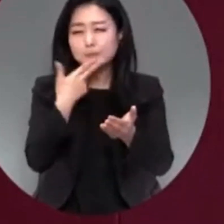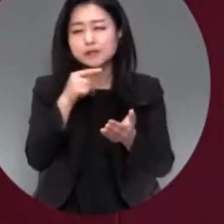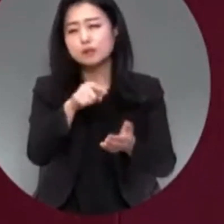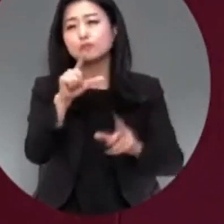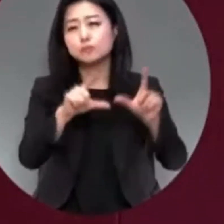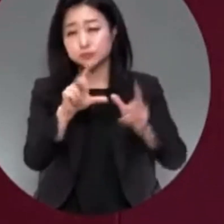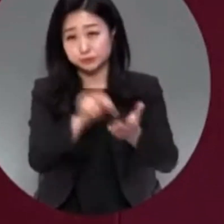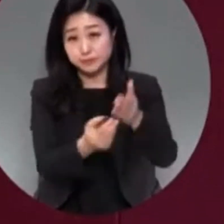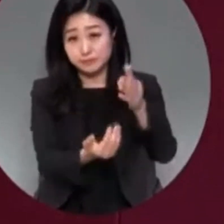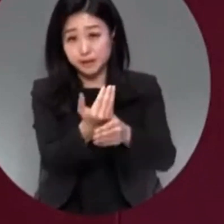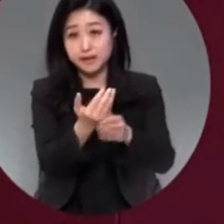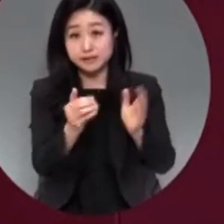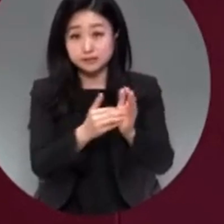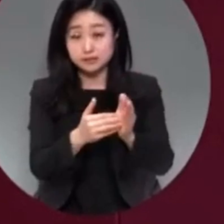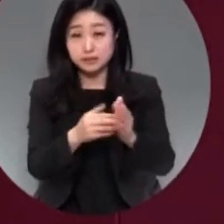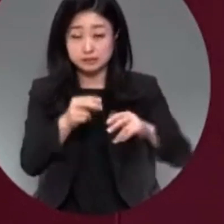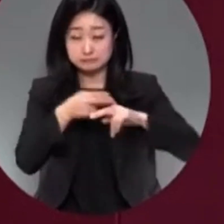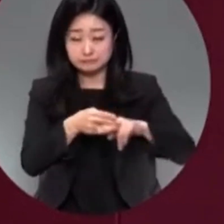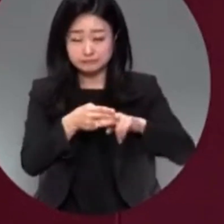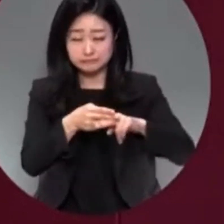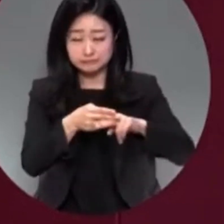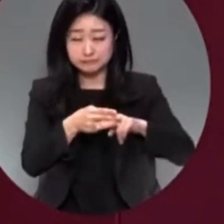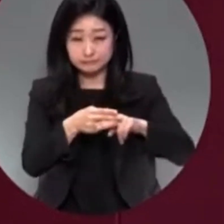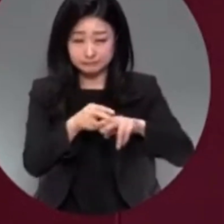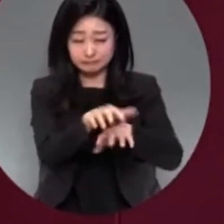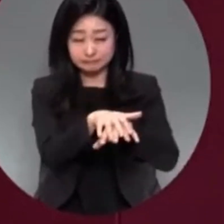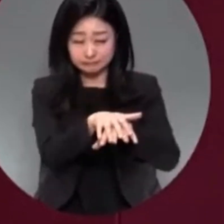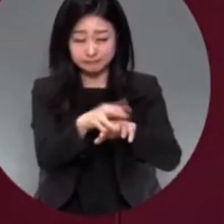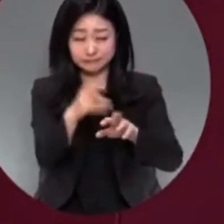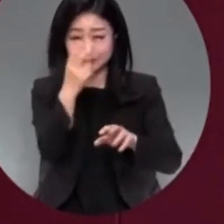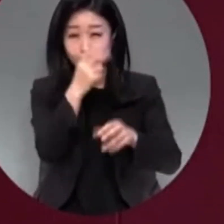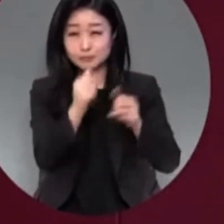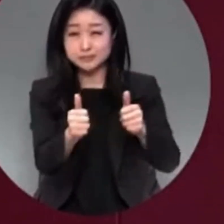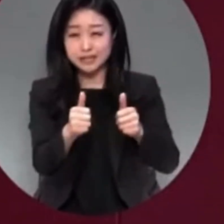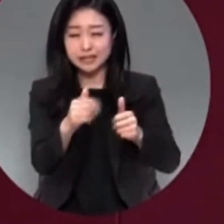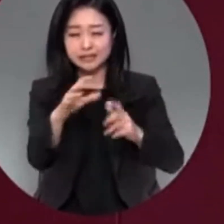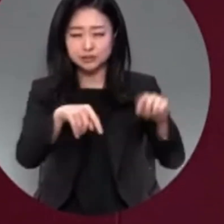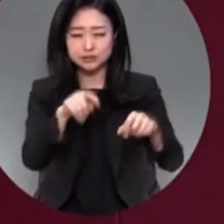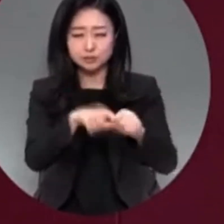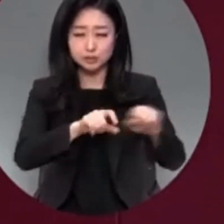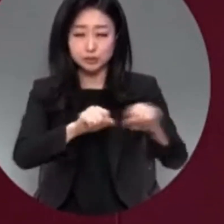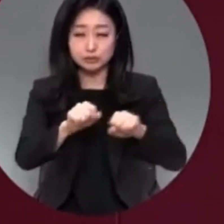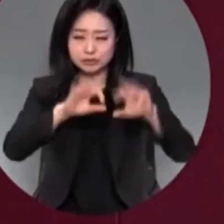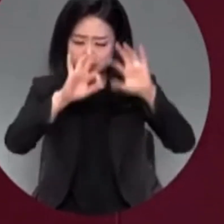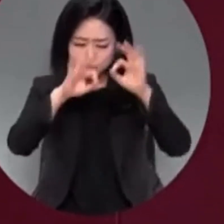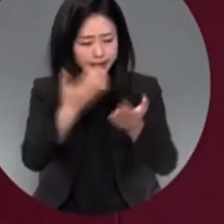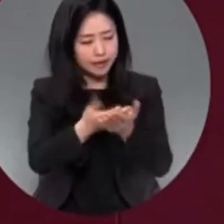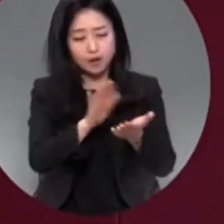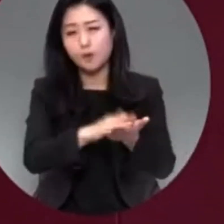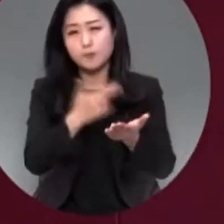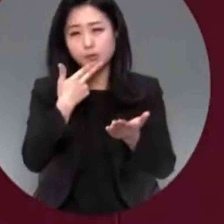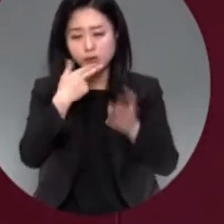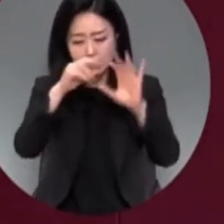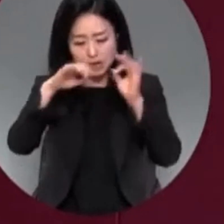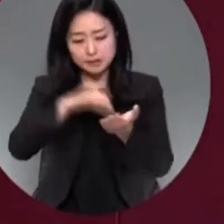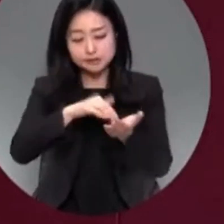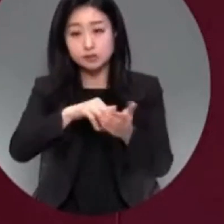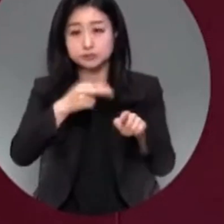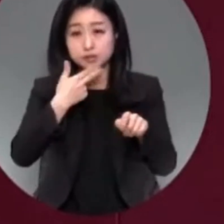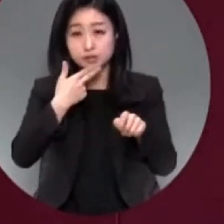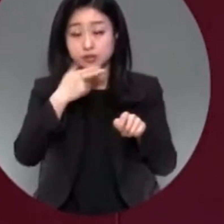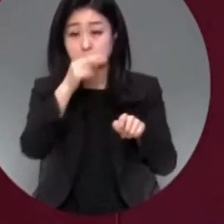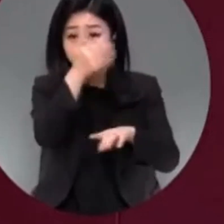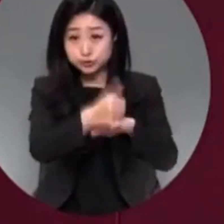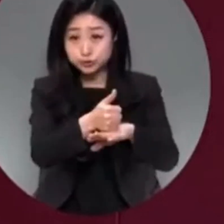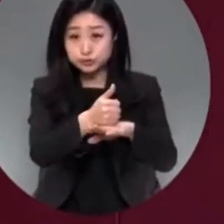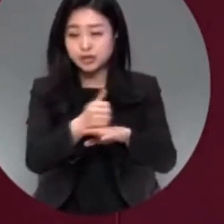말았습니다. 무소불위와 아나무인의 권력기관으로 변질된 정치검찰은 스스로 개혁할 수 없을 뿐더러 스스로 반성할 줄도 모릅니다.